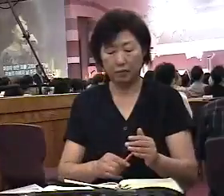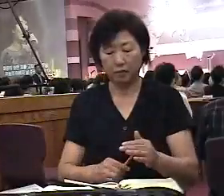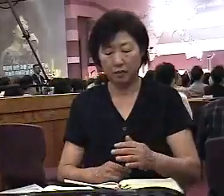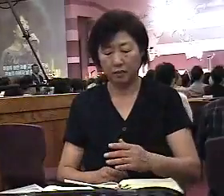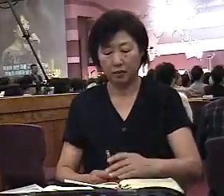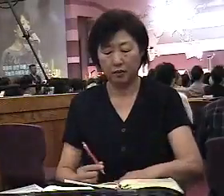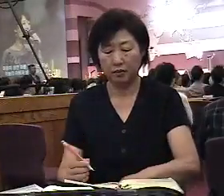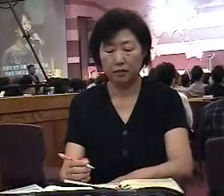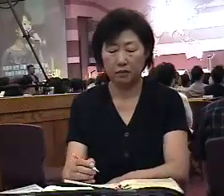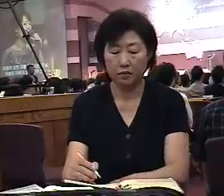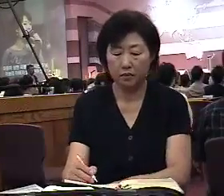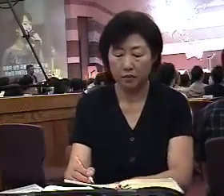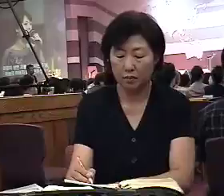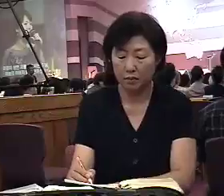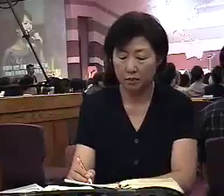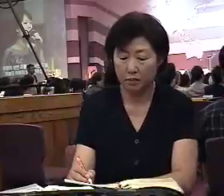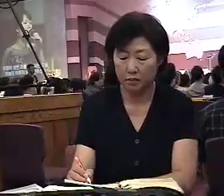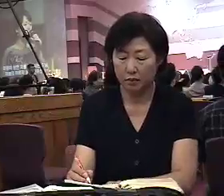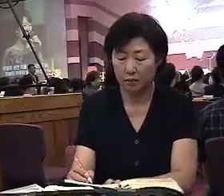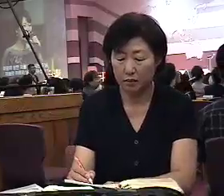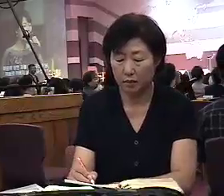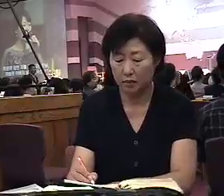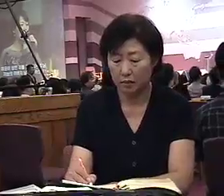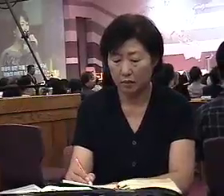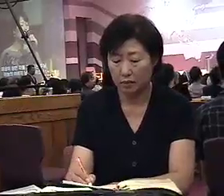마음이 상한 자를